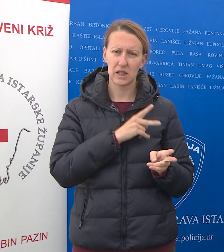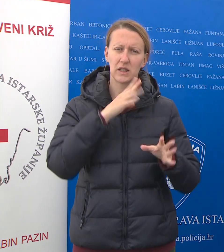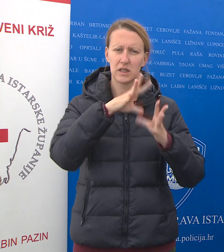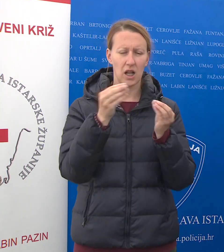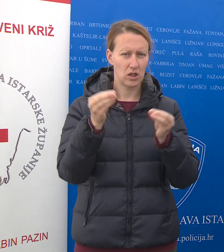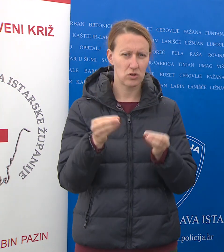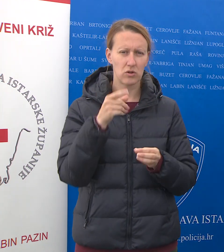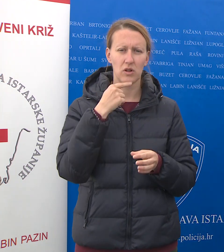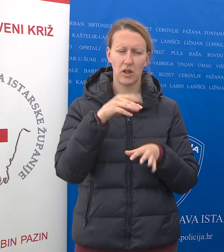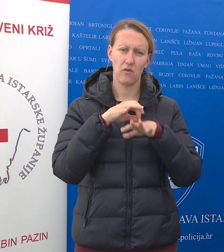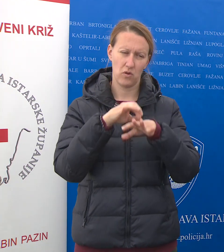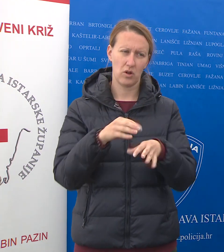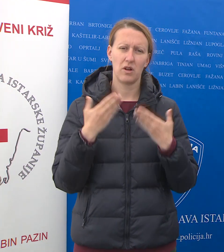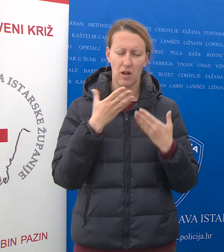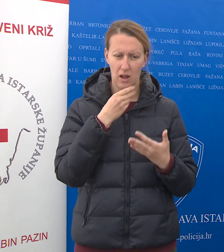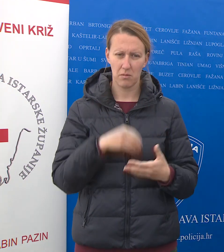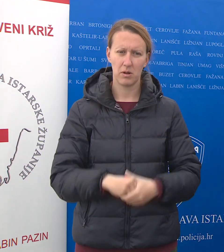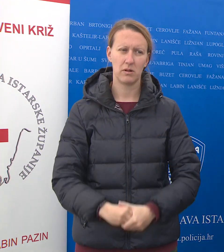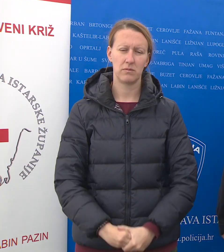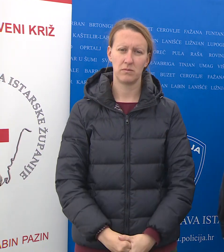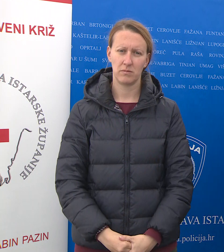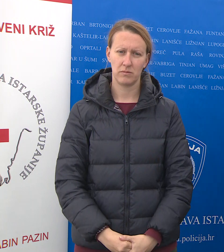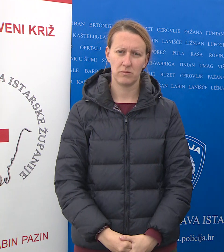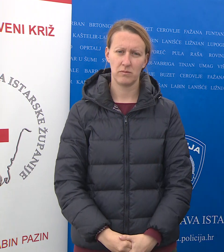taj sustav i vode. Hvala lijepa.